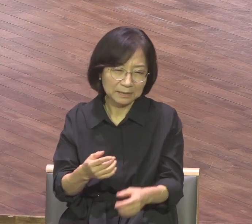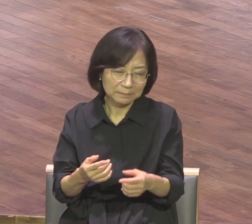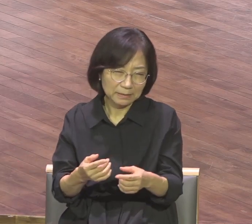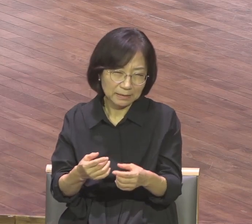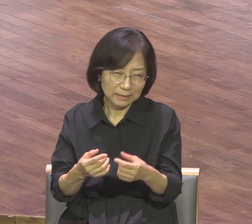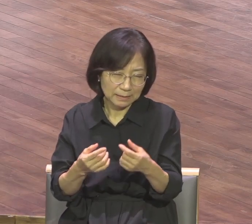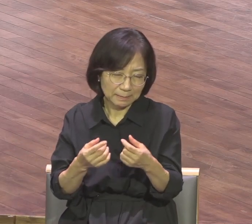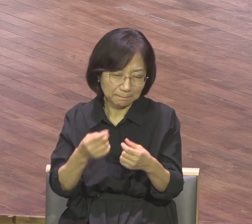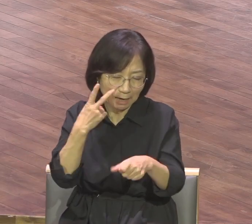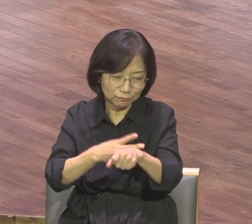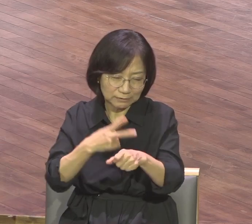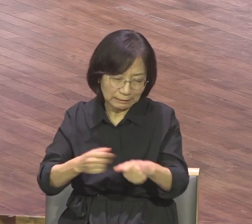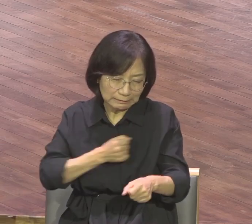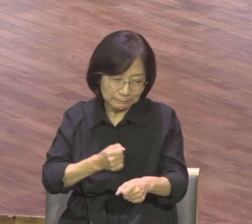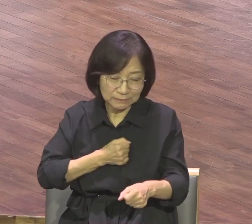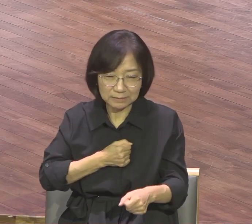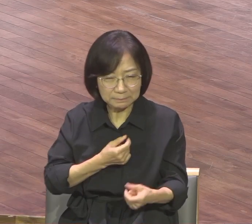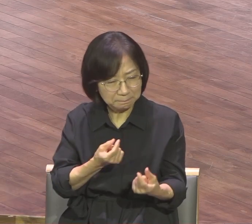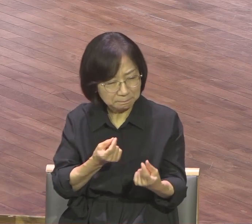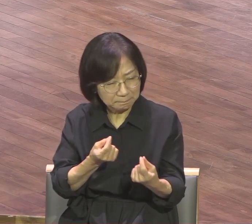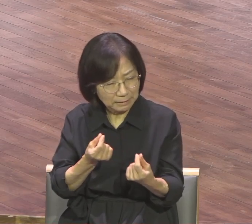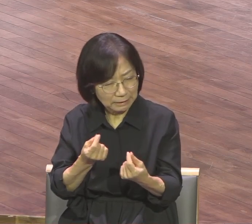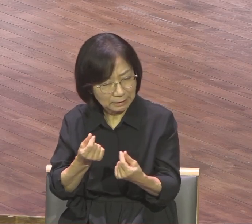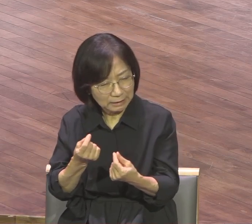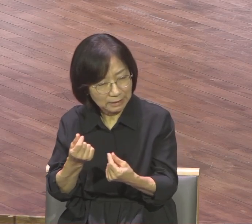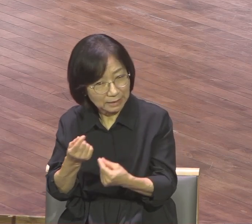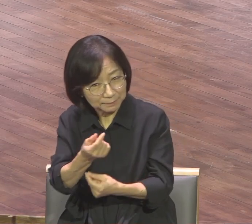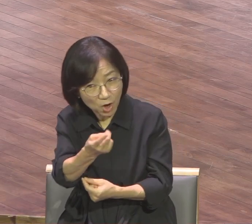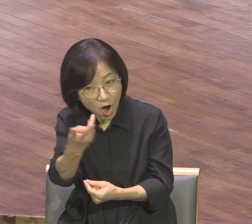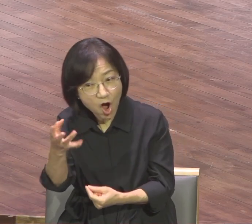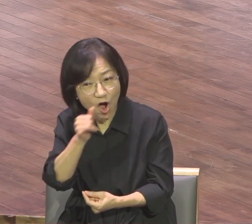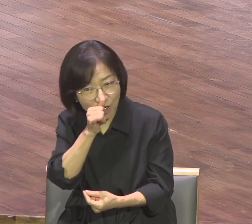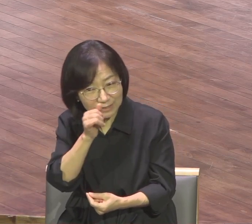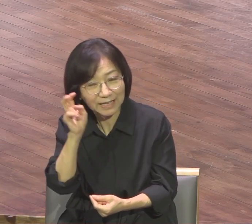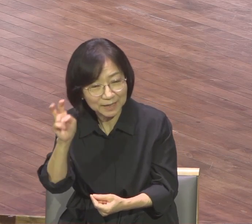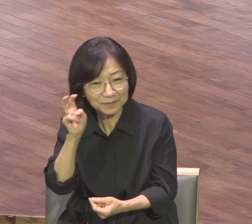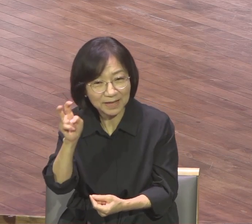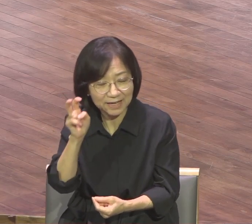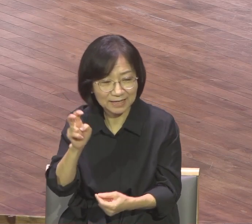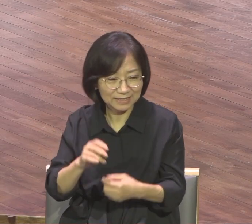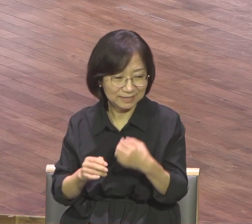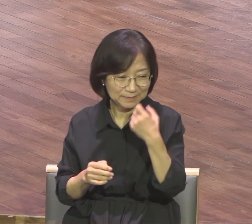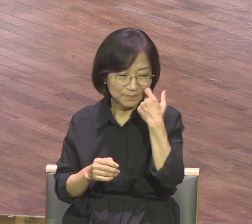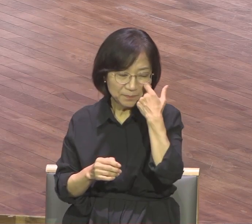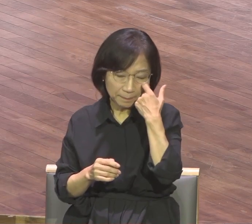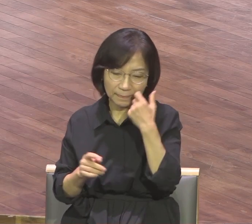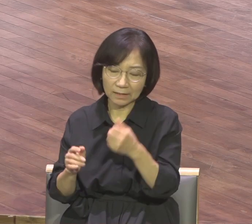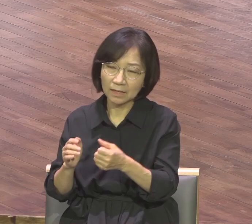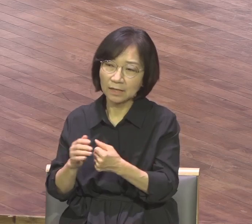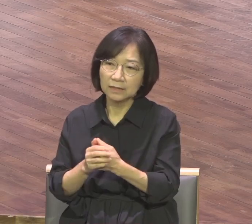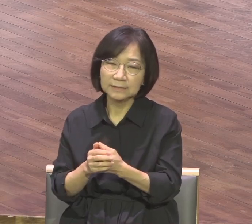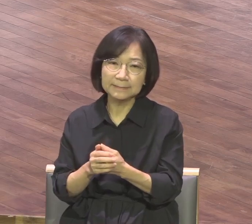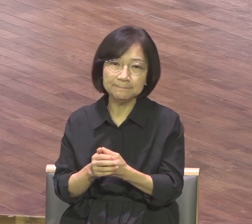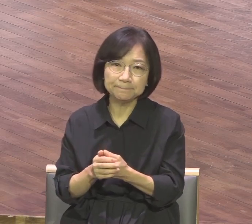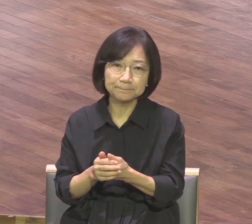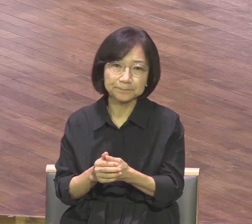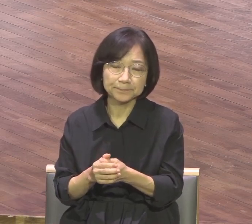거예요. 한 영혼을 생각하면서, 어떤 분을 건축하면서 하나님 저 영혼 구원해달라고.